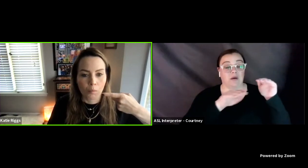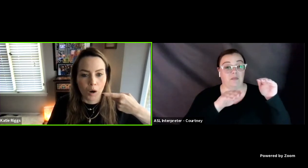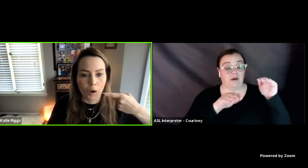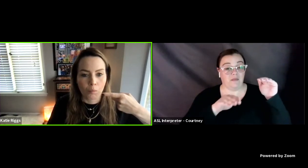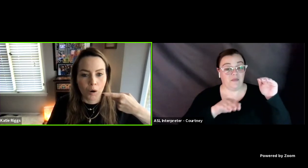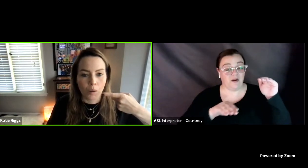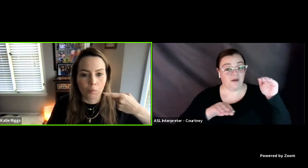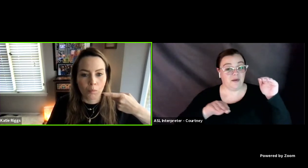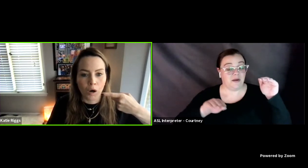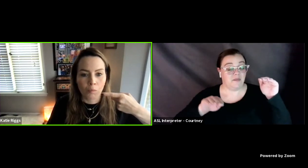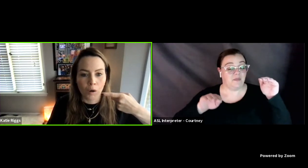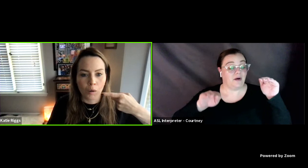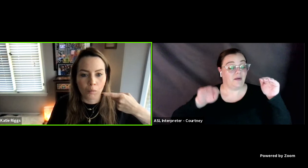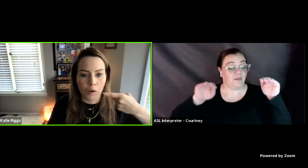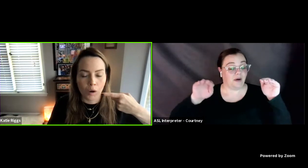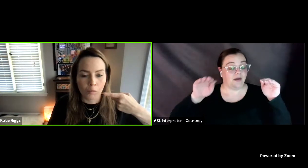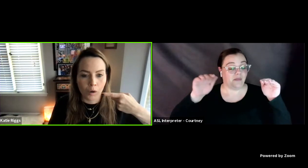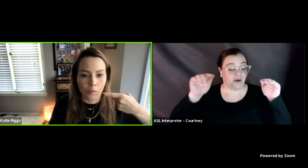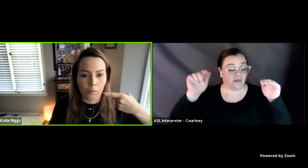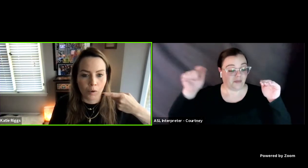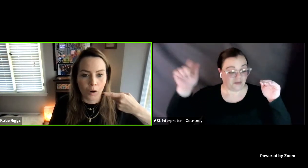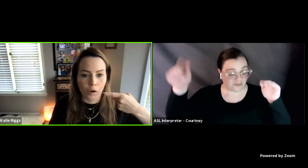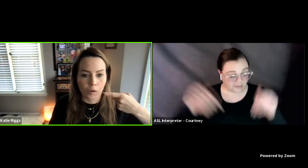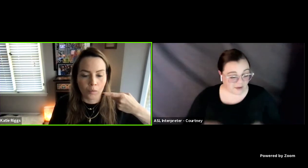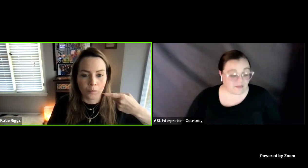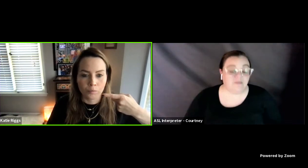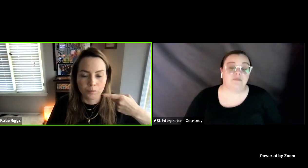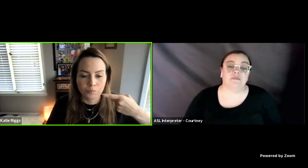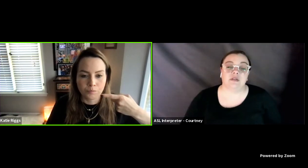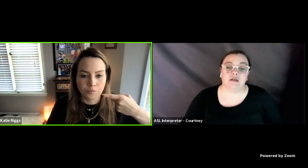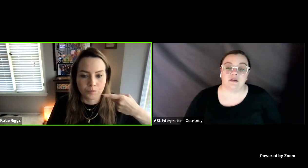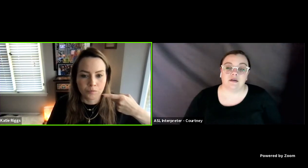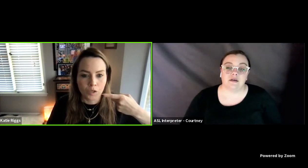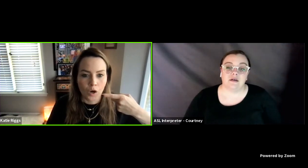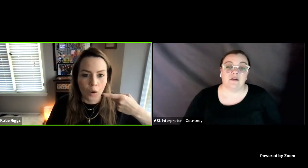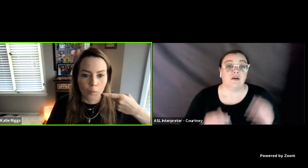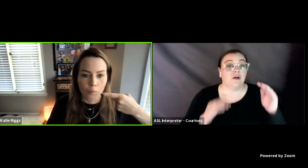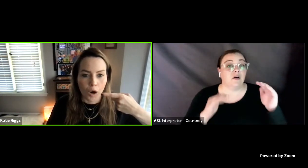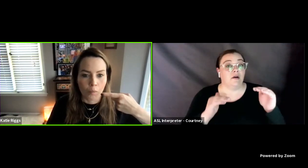Mum, mum, mum, mum, mum, mum, mum, mum, mum.